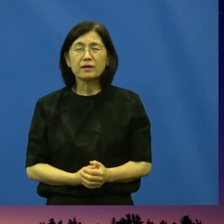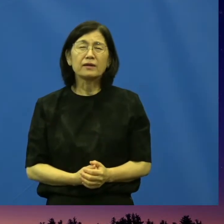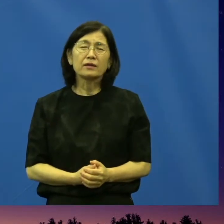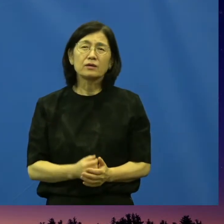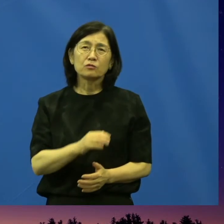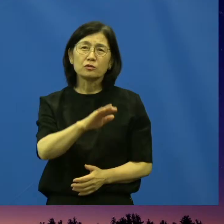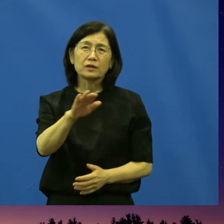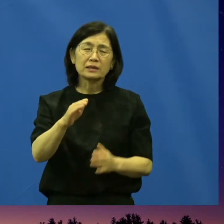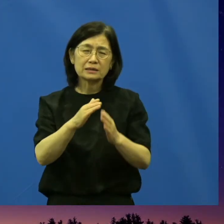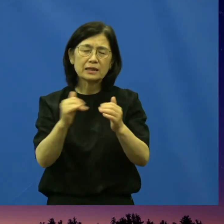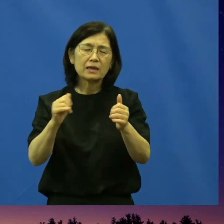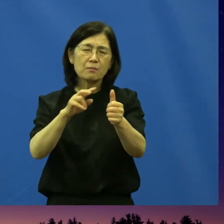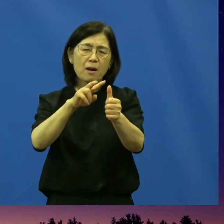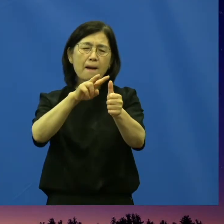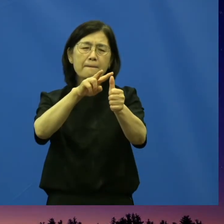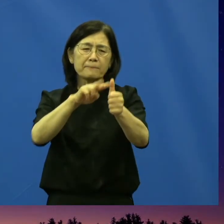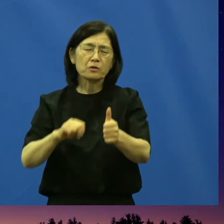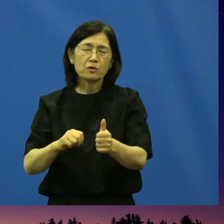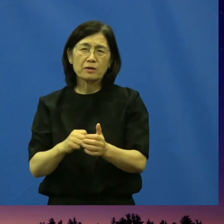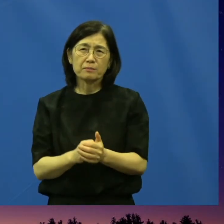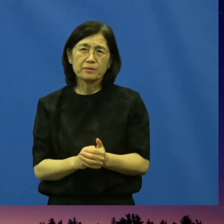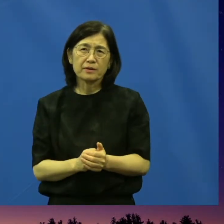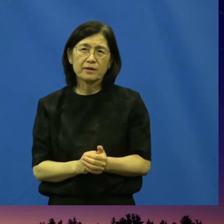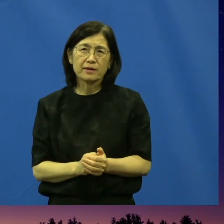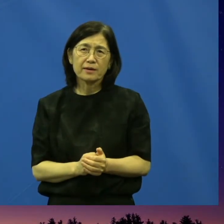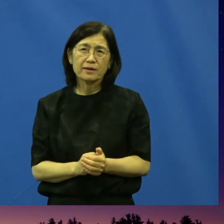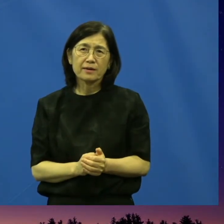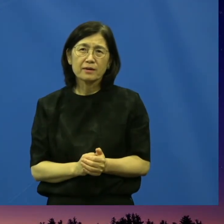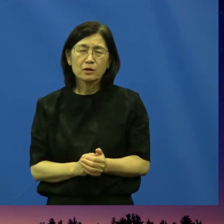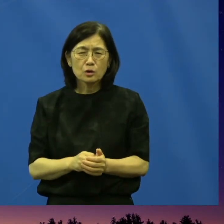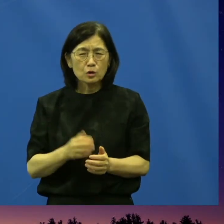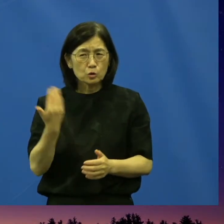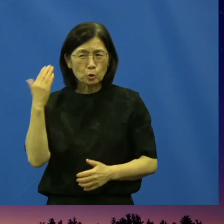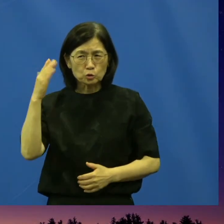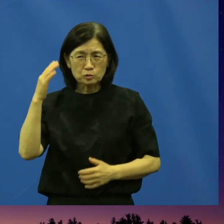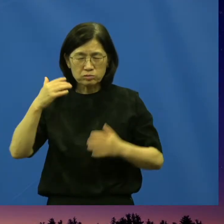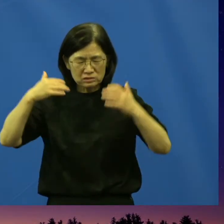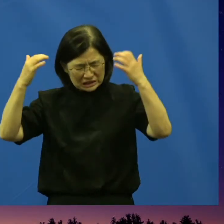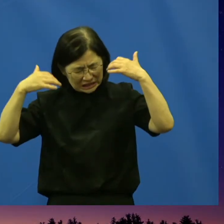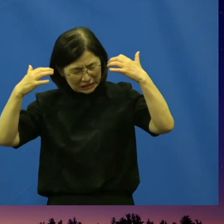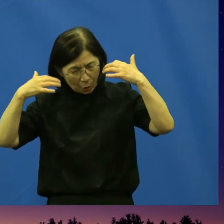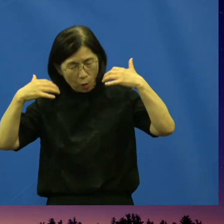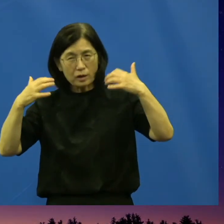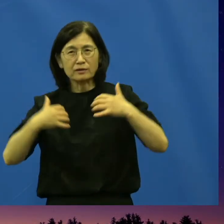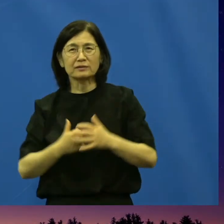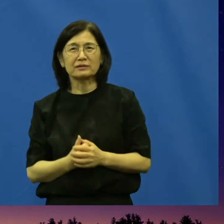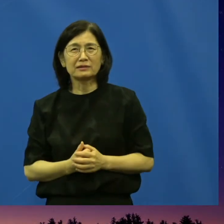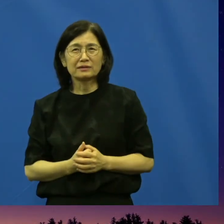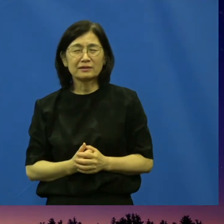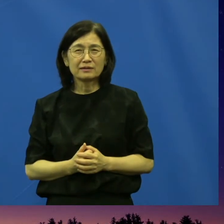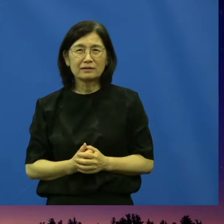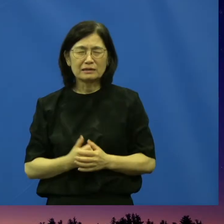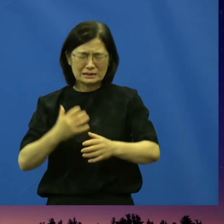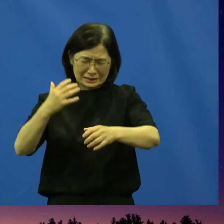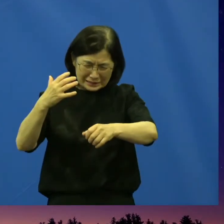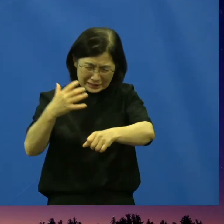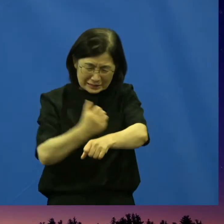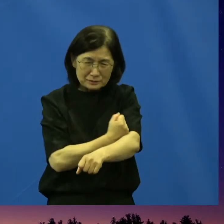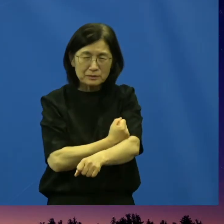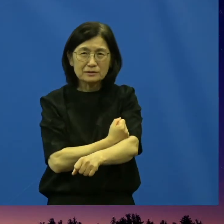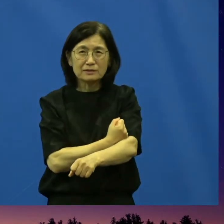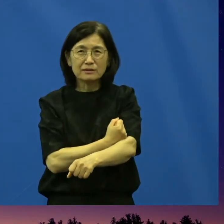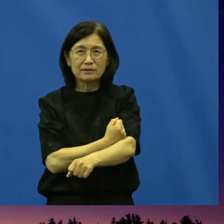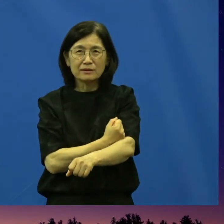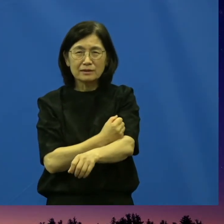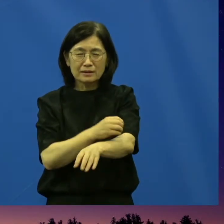그죠? 미워하죠. 요즘 불쾌지수가 굉장히 높고 더워가지고 마음에 이제 막 좀 막 앞에 자동차